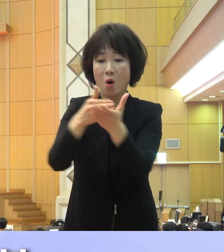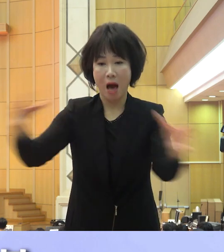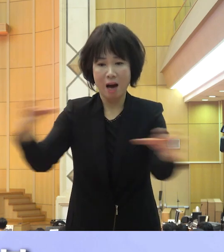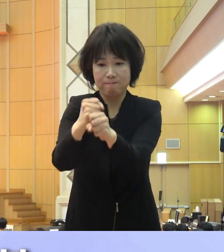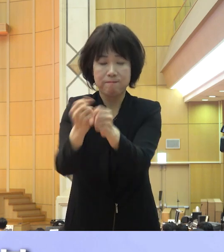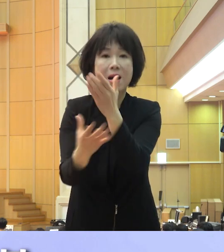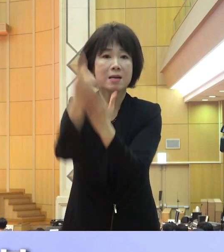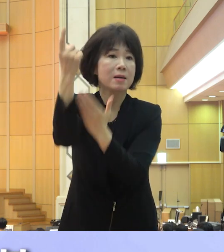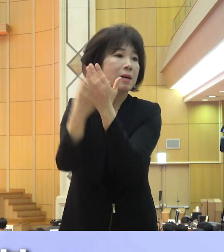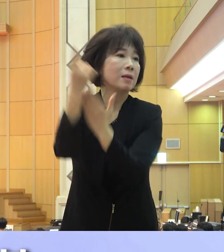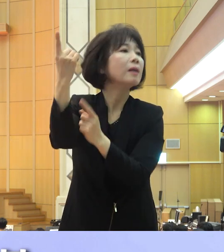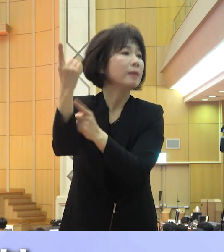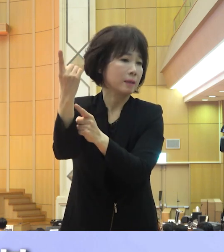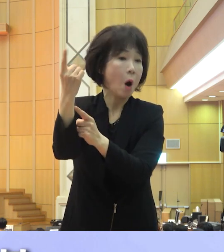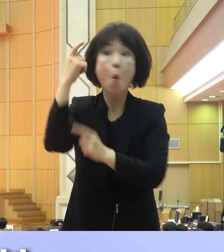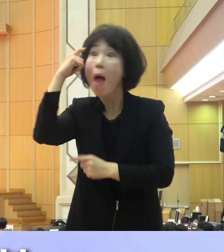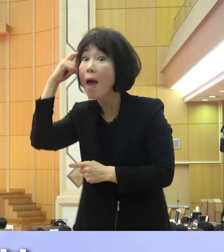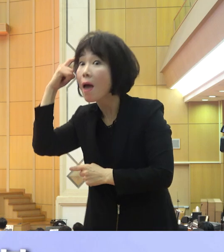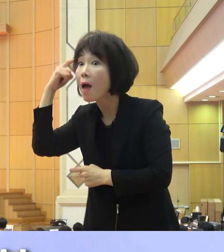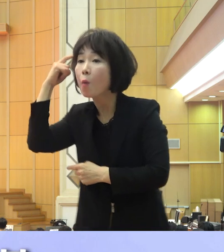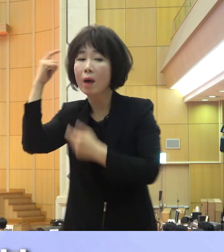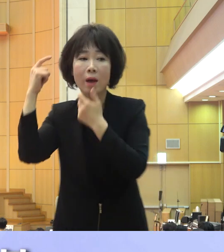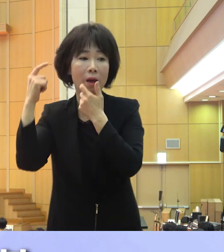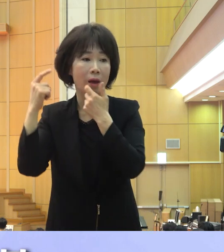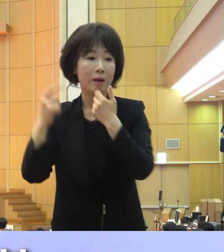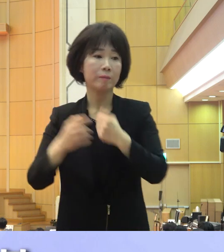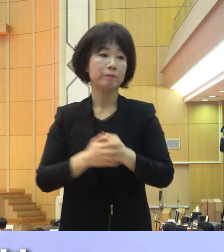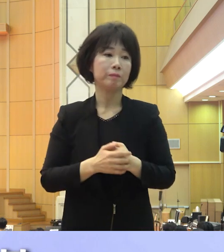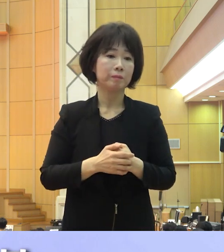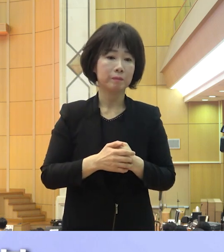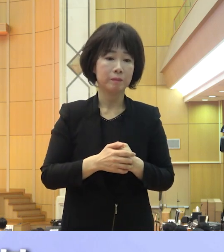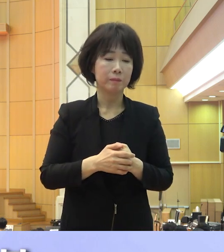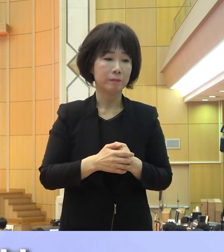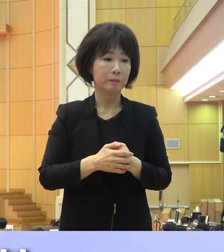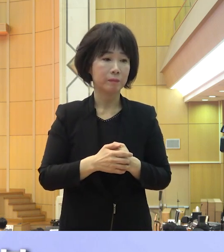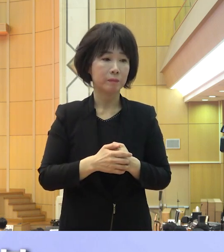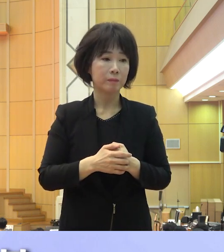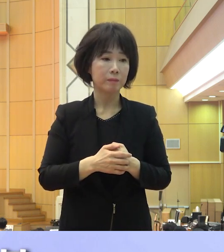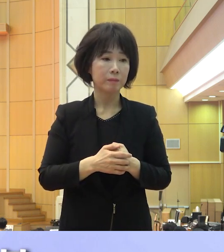정권 잡은 자, 언론에서 자꾸만